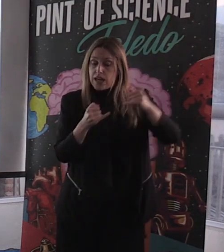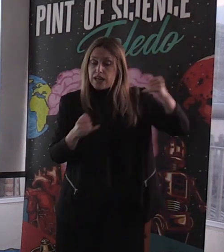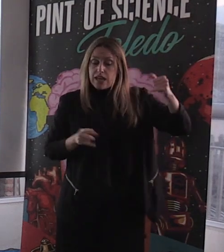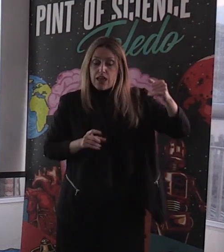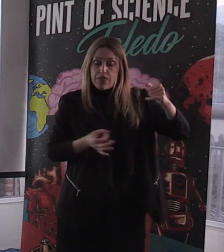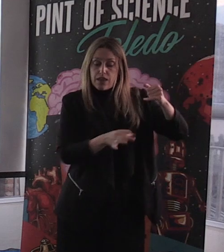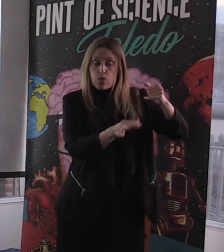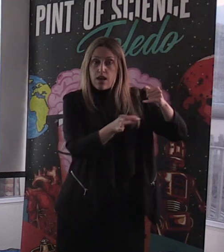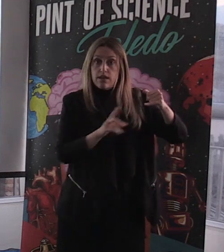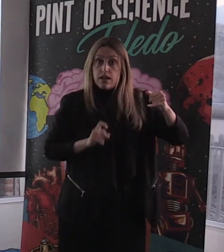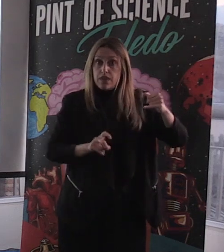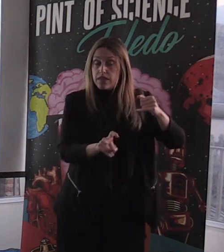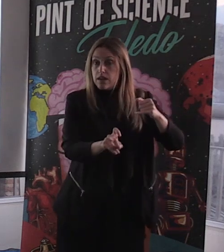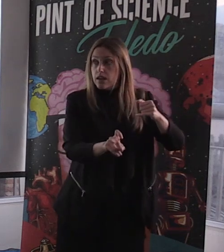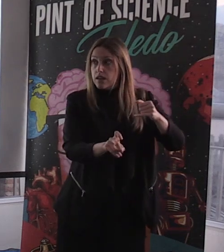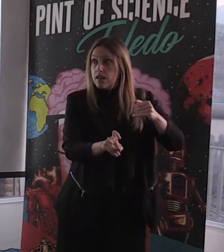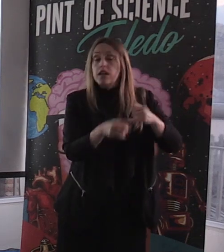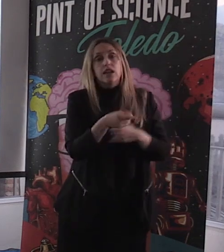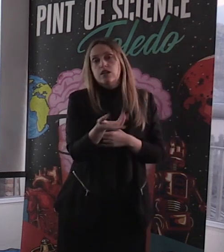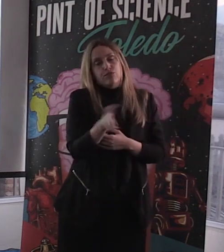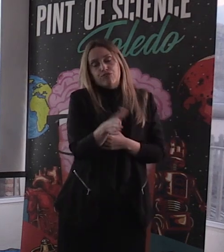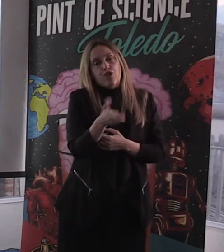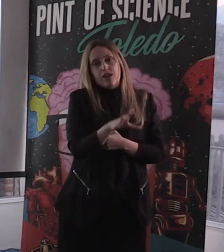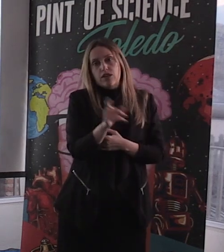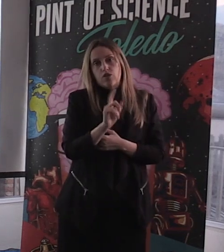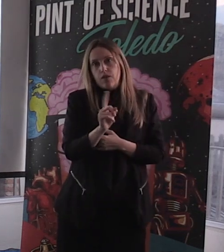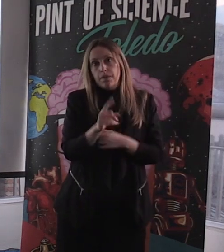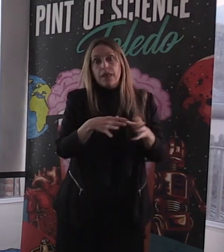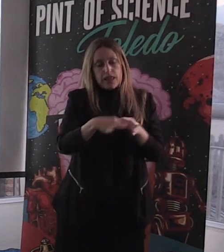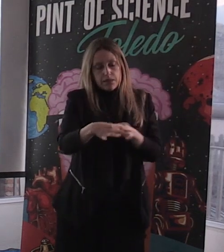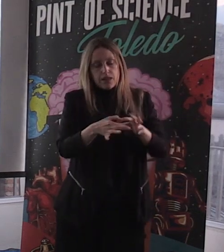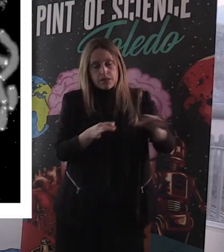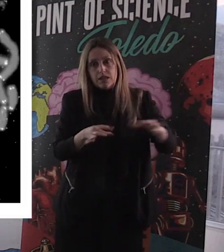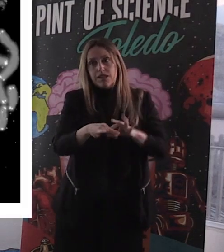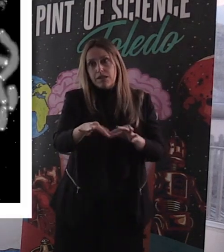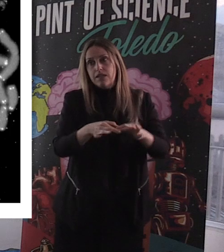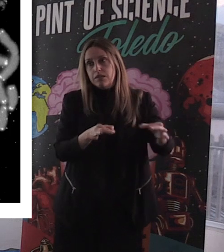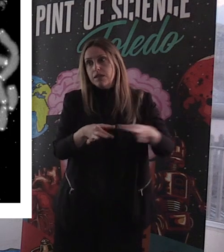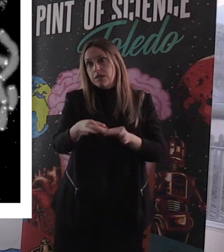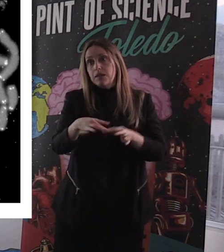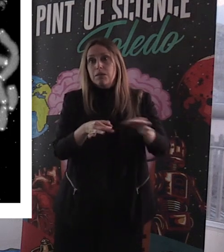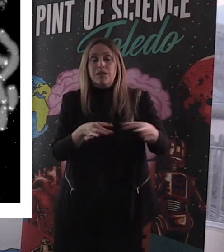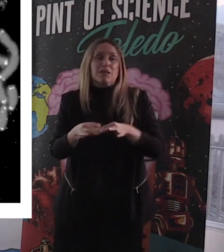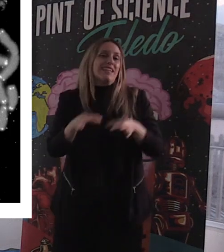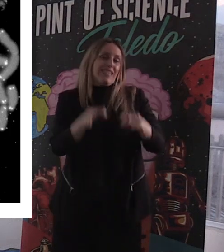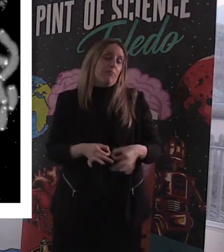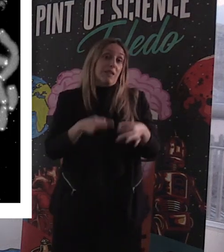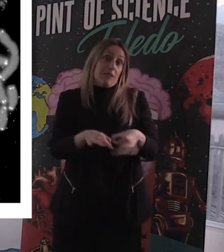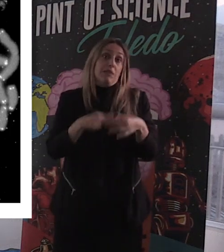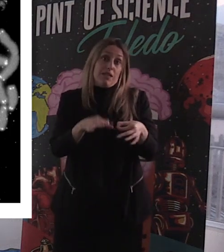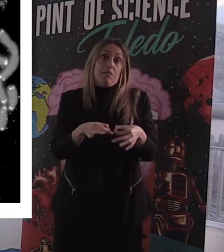cáncer, de un cáncer, por ejemplo, estos no van a morir, estos se dividen siempre. Vale, entonces, ¿por qué?